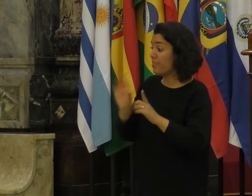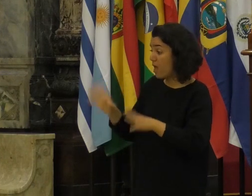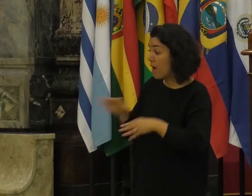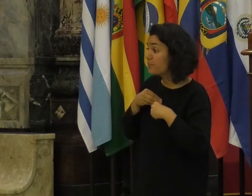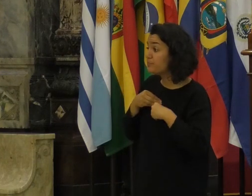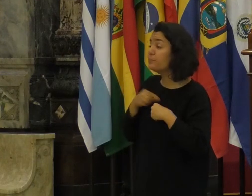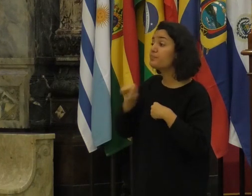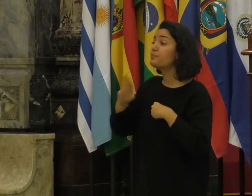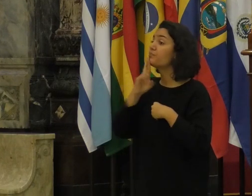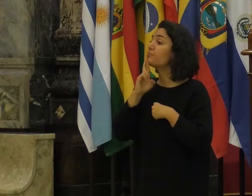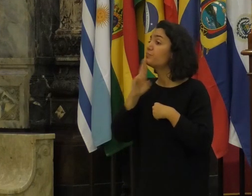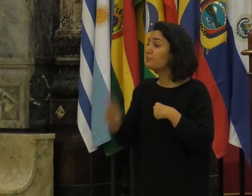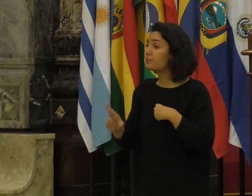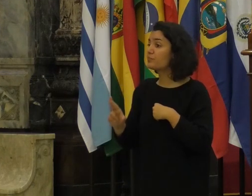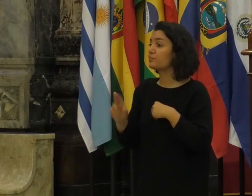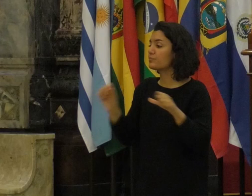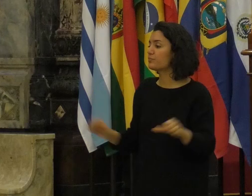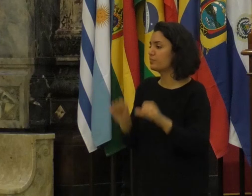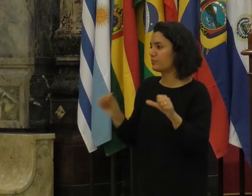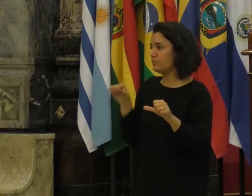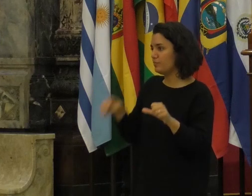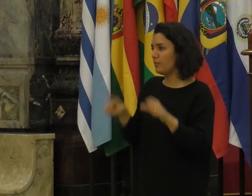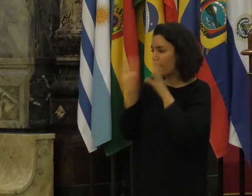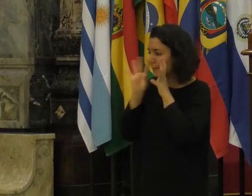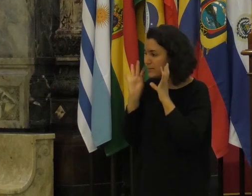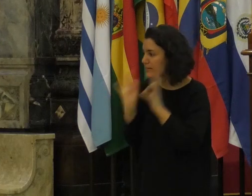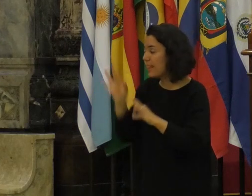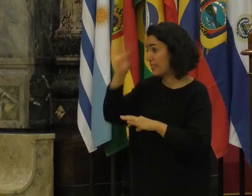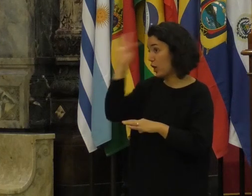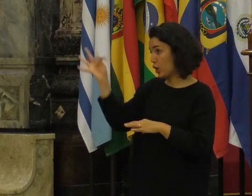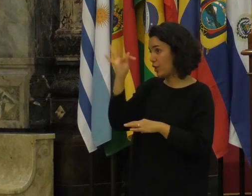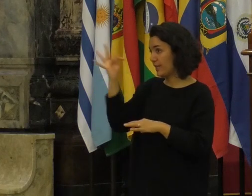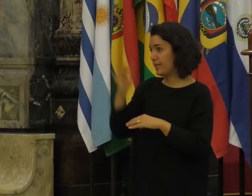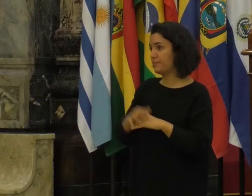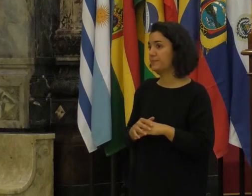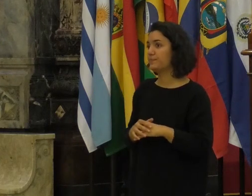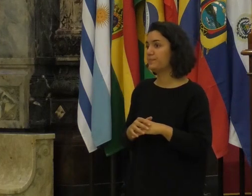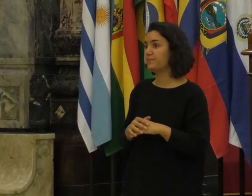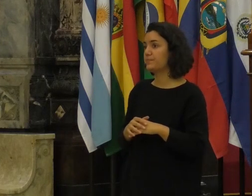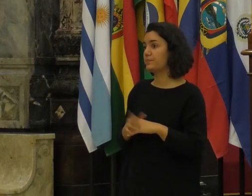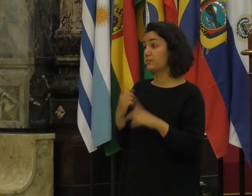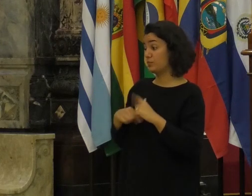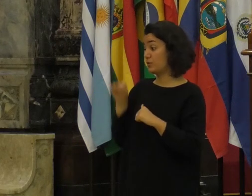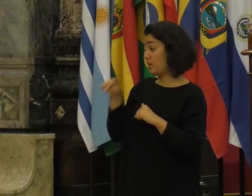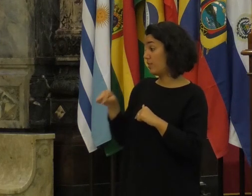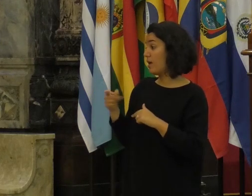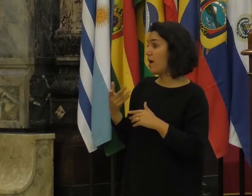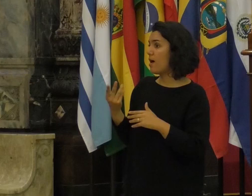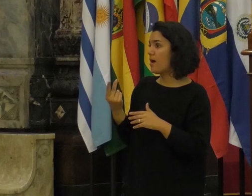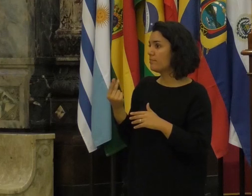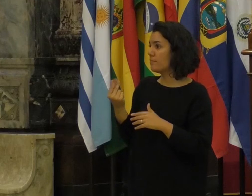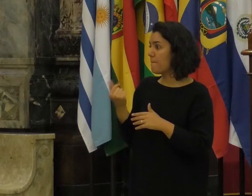del resultado de sus aplicaciones, especialmente las tecnológicas. Fortunas